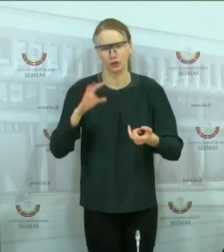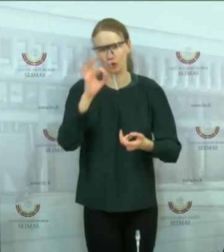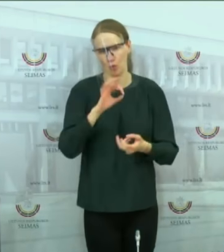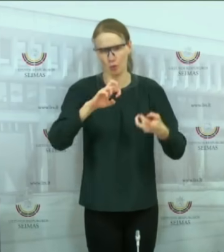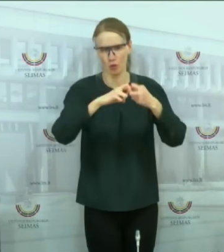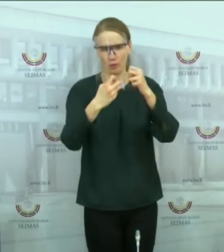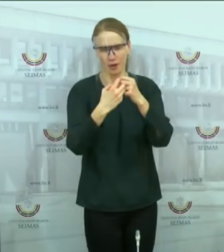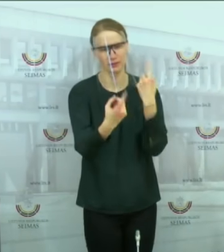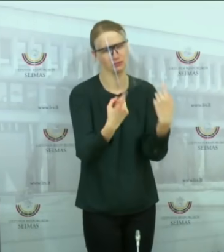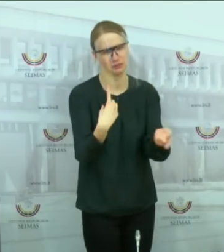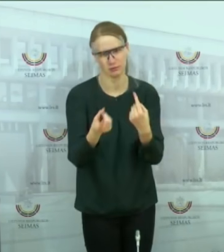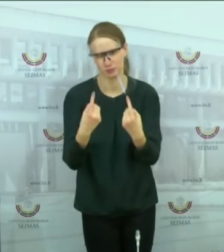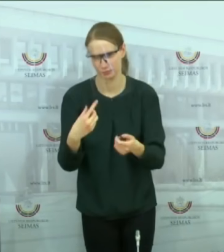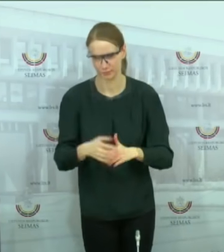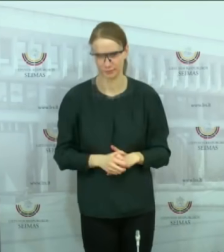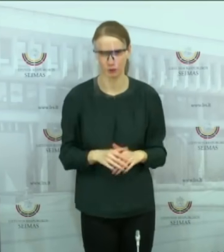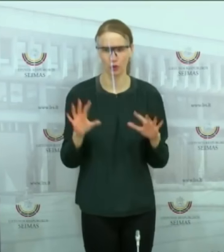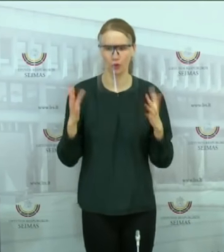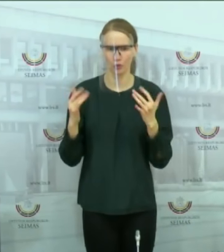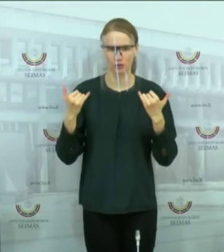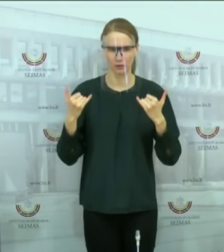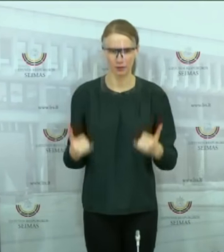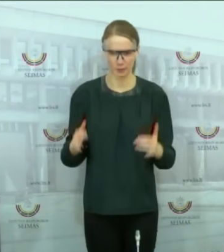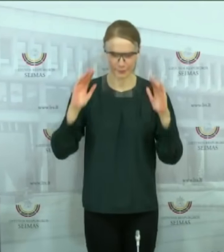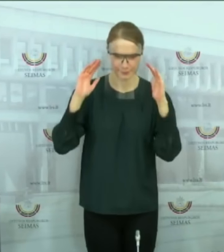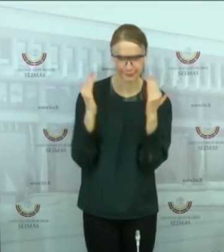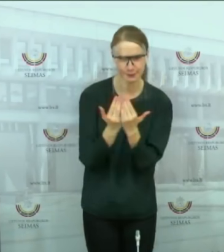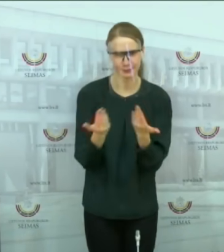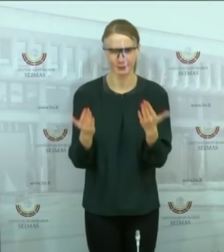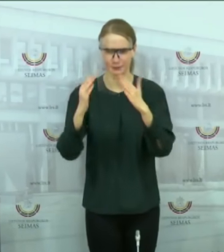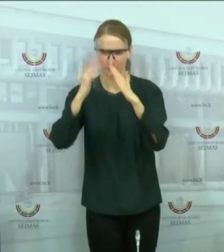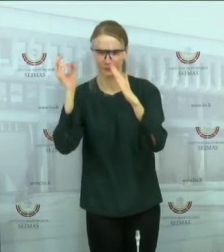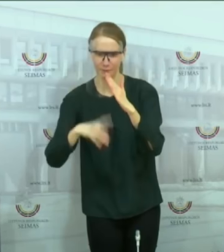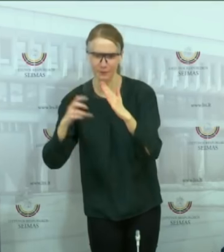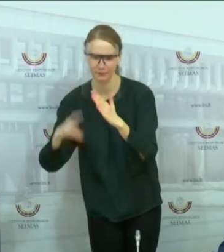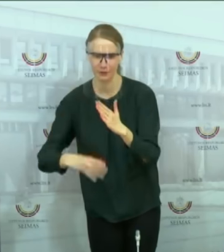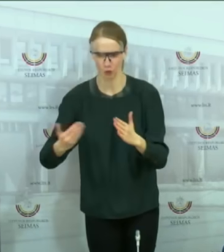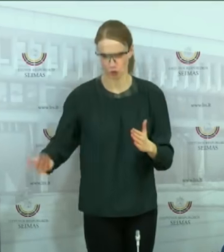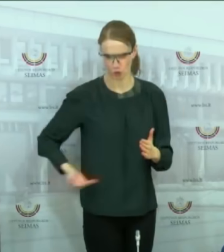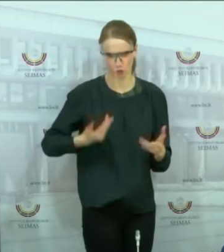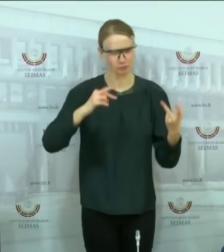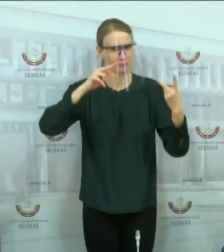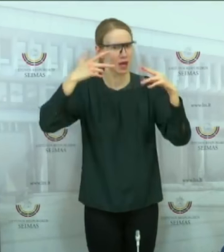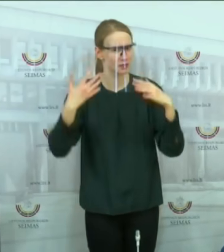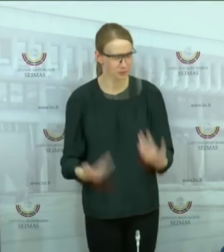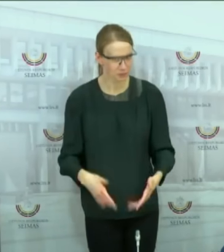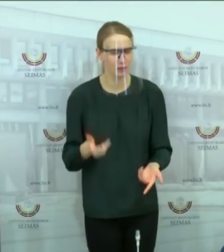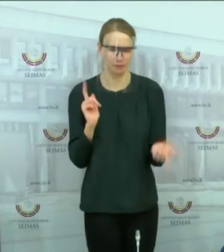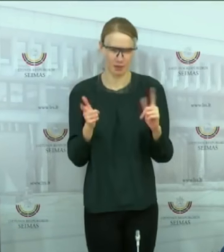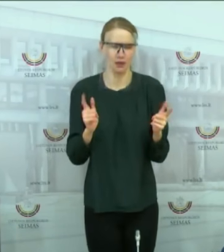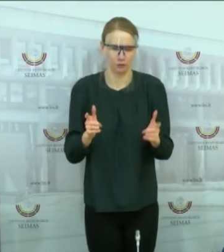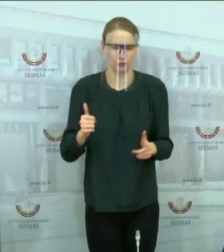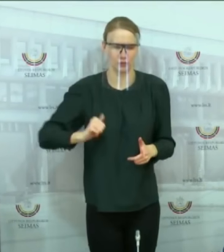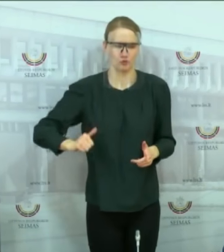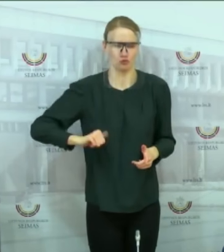esam žmonės, turim suprasti, kad izoliacija ir įprasto gyvenimo sutrikimai, jie natūralu, kad žmonėm kelia